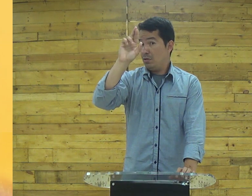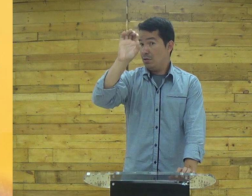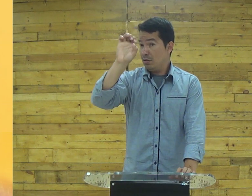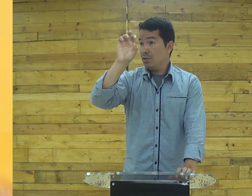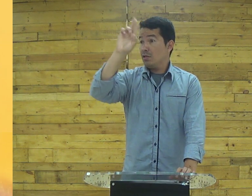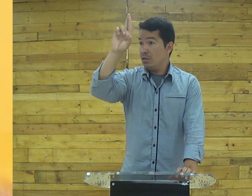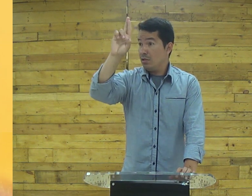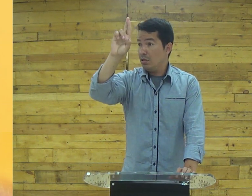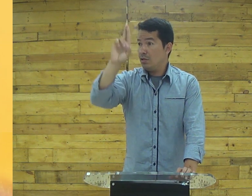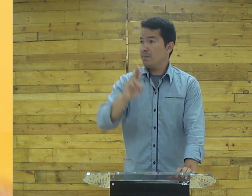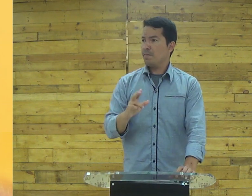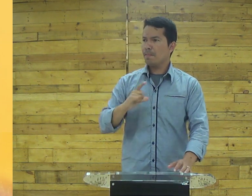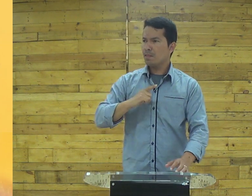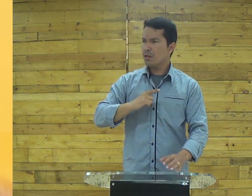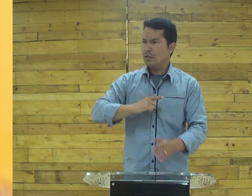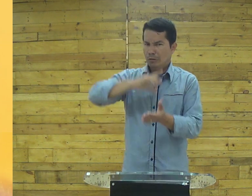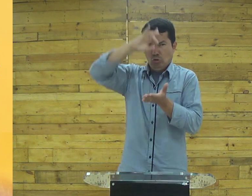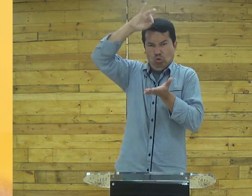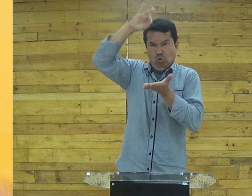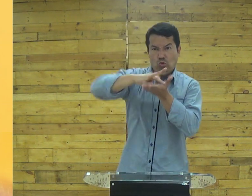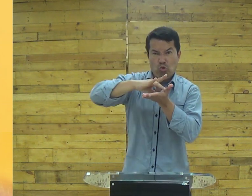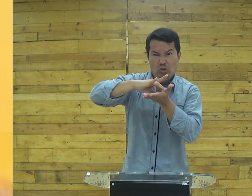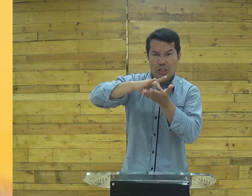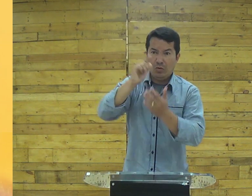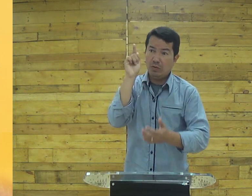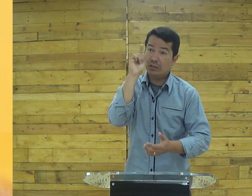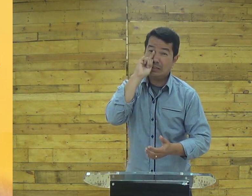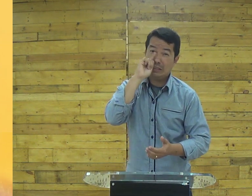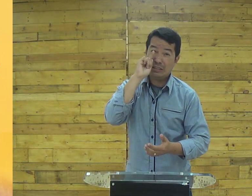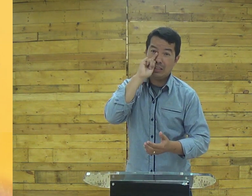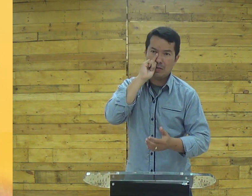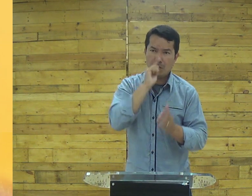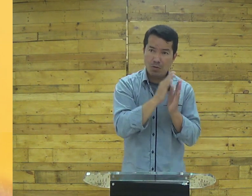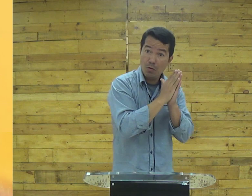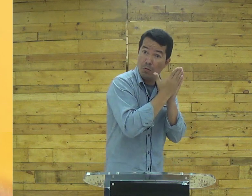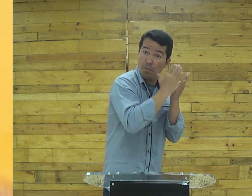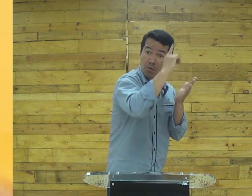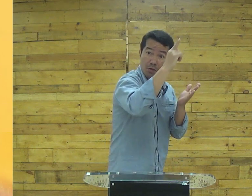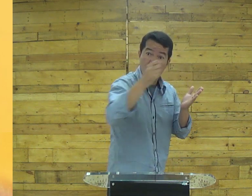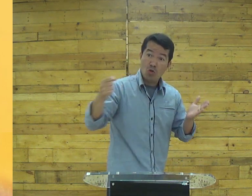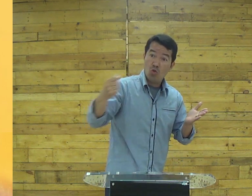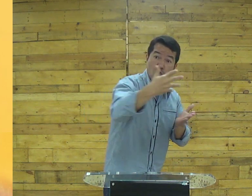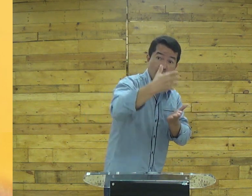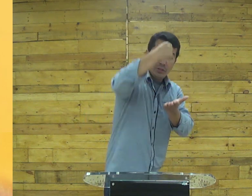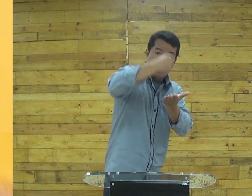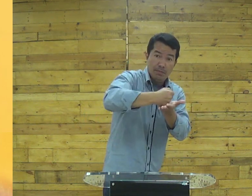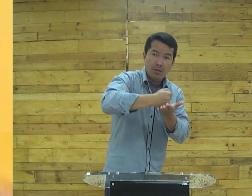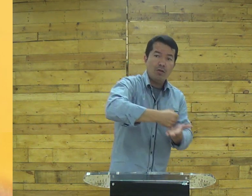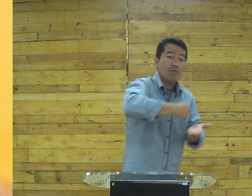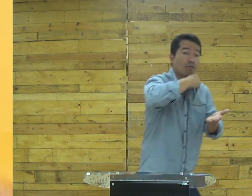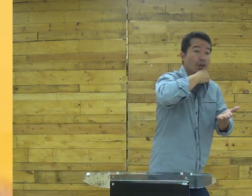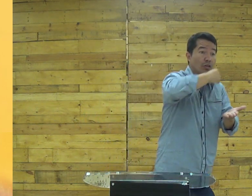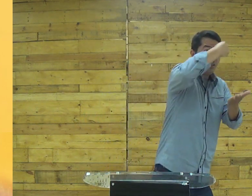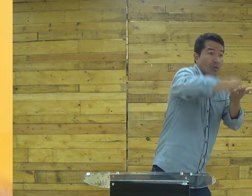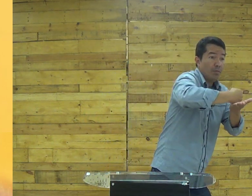palavra, crer, realmente significa. O que ela significa lá no início, no